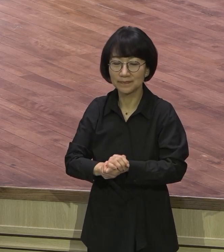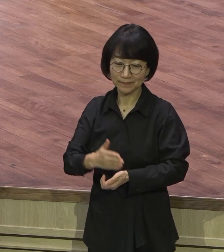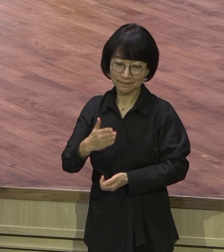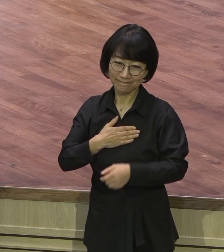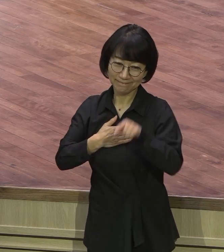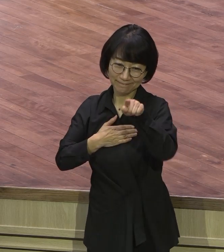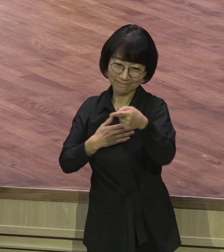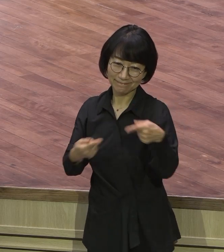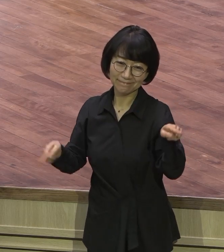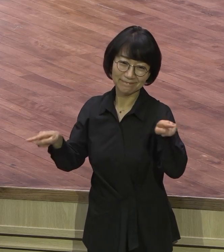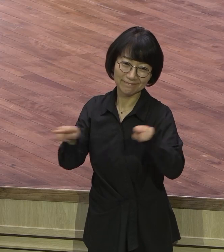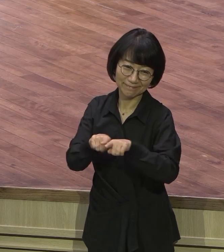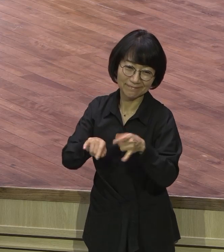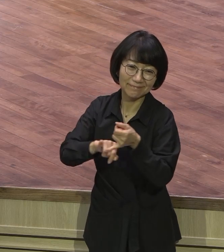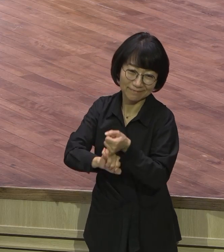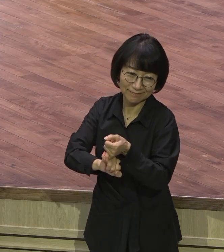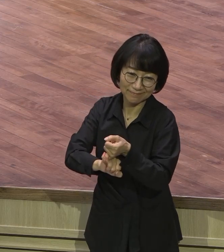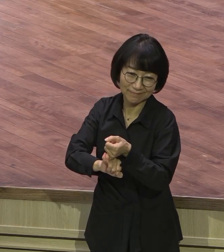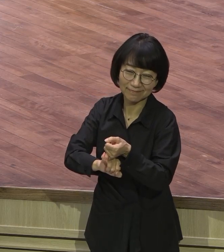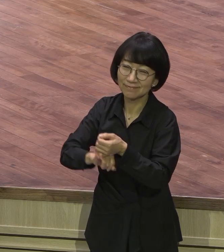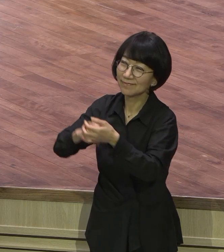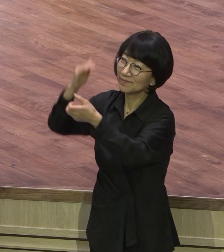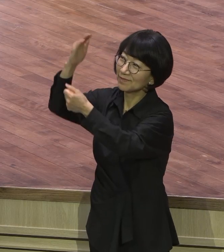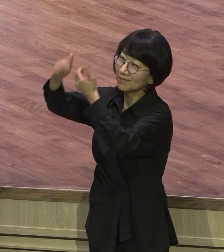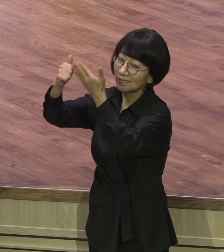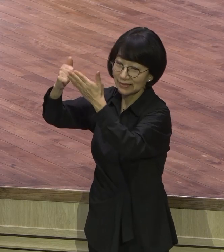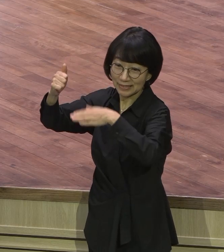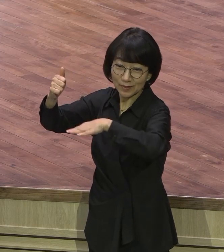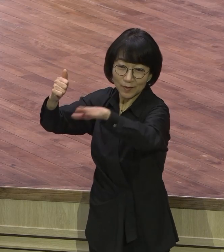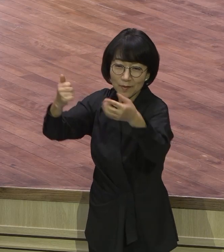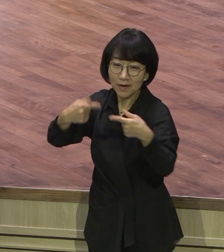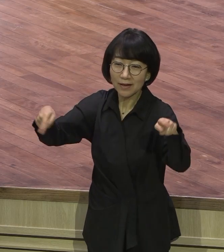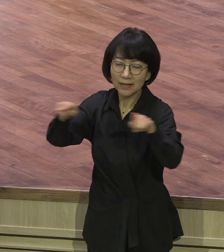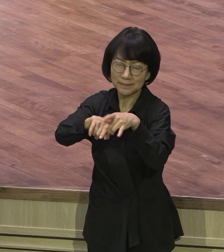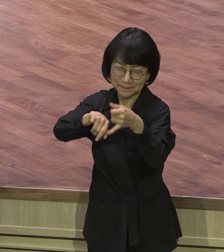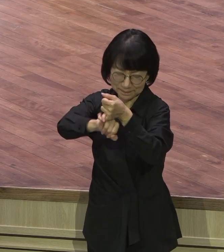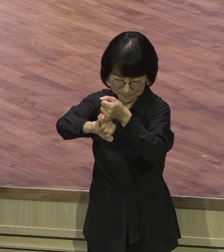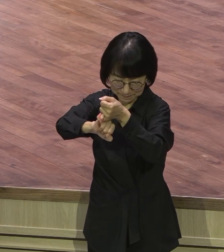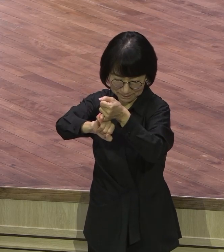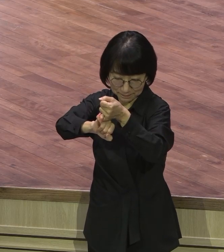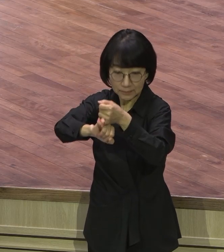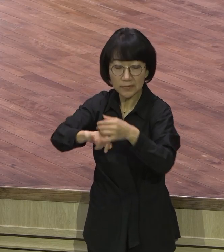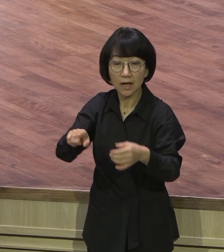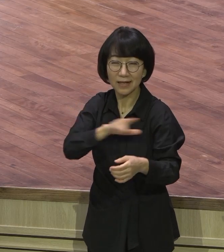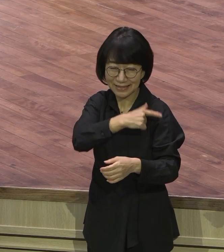너와 함께 하겠답니다. 하나님이 함께 하겠다. 이게 최고의 축복인데